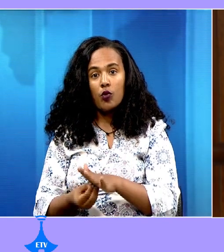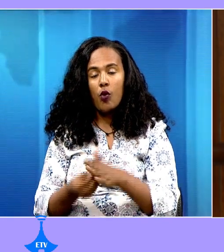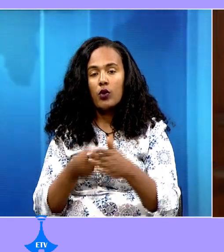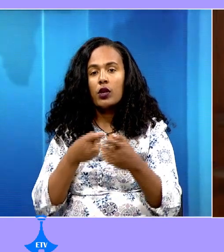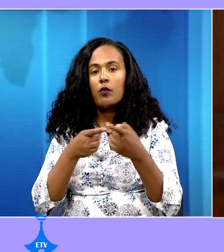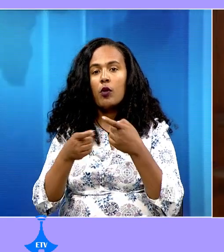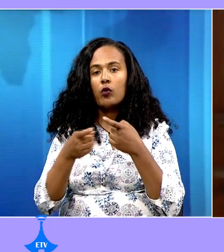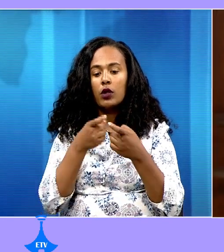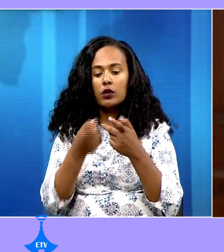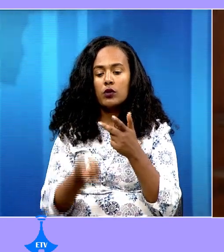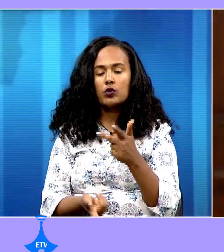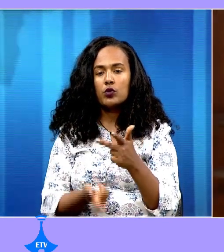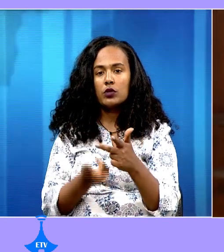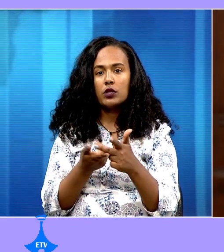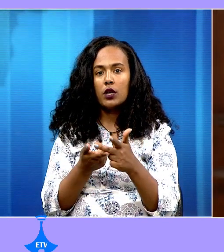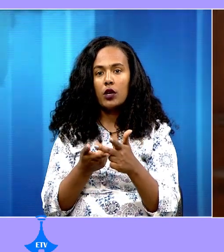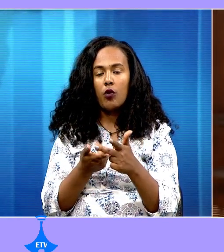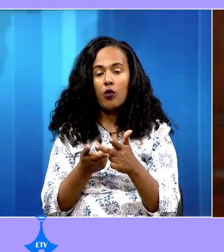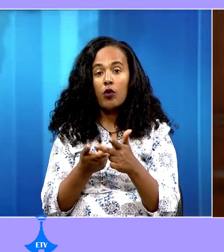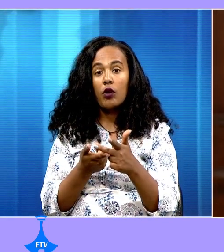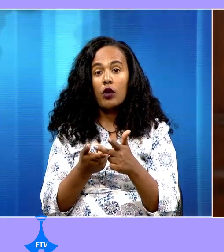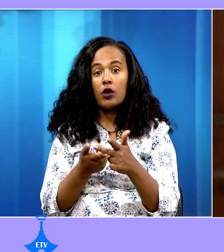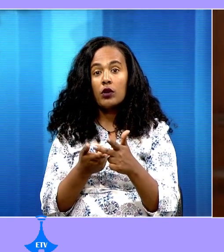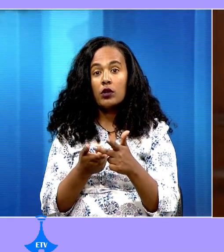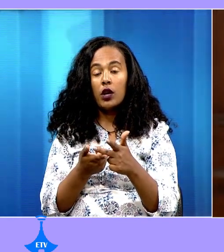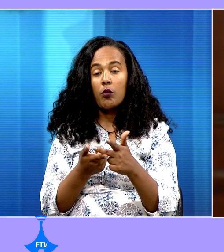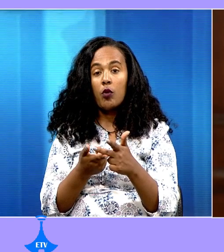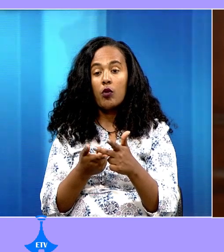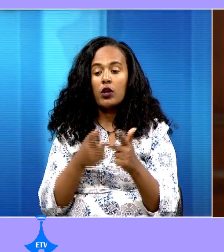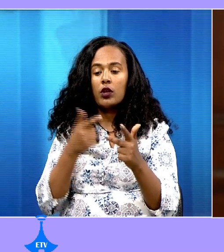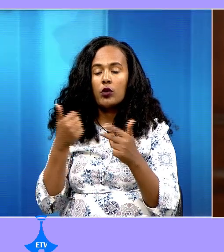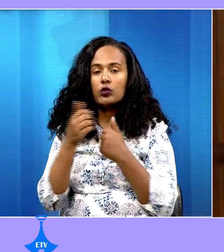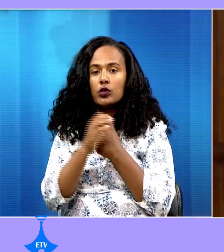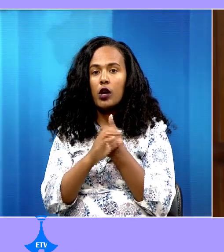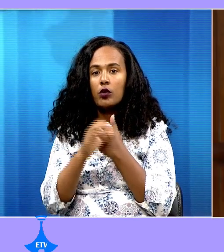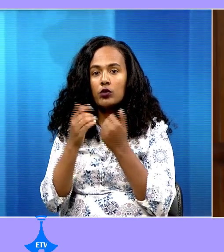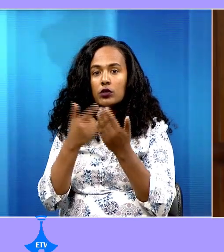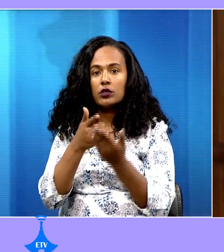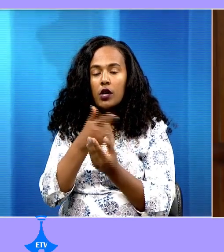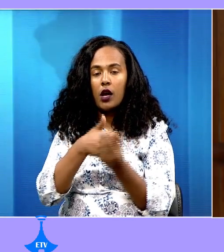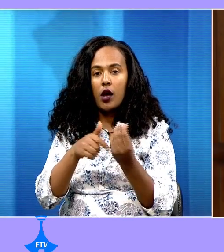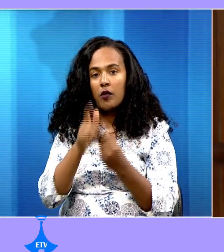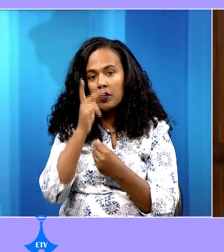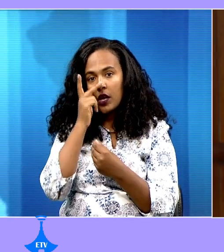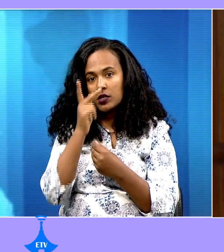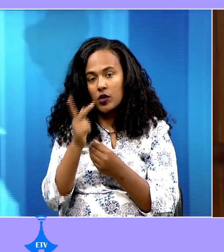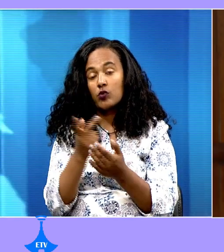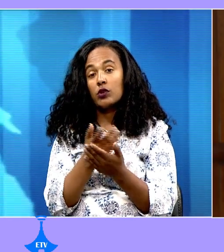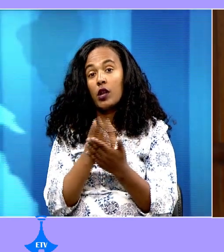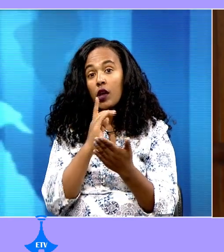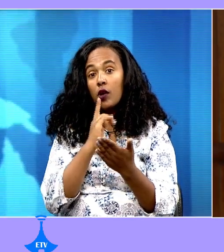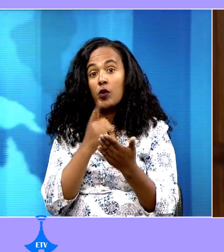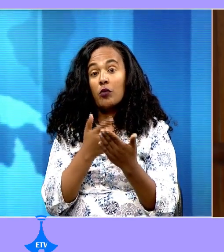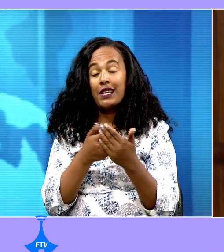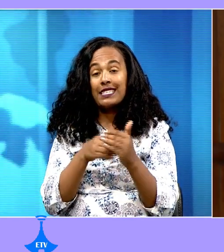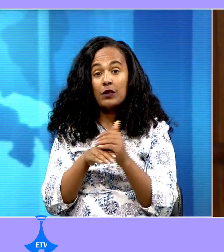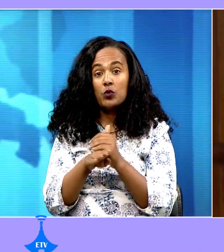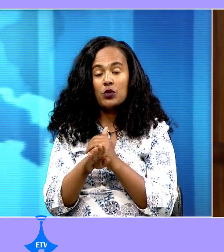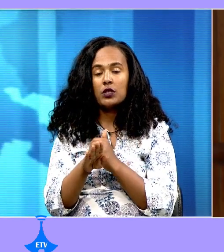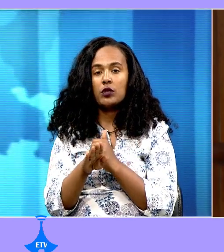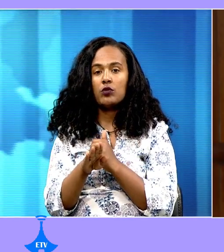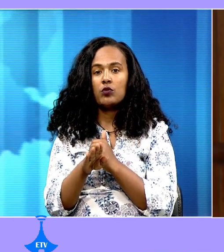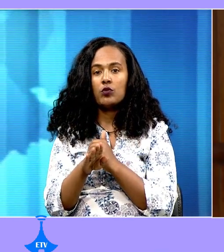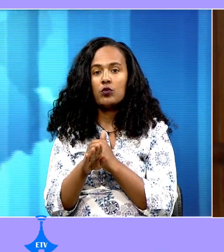የመቆጣጠር ነው። ሶስተኛው ዳይናሚክ ለውጥ እያመጣ ያለው ደግሞ የትልልቆች ሀገሮች እዚህ አካባቢ ያሳዩት ፉክክር ነው። በዚህ ውስጥ ነው እንግዲህ እኛ